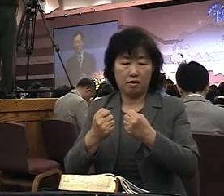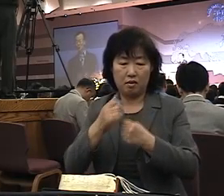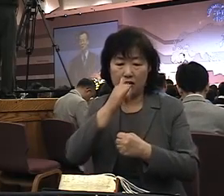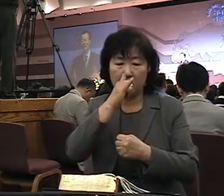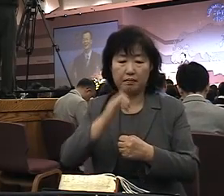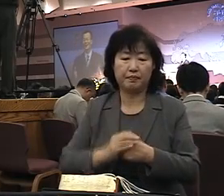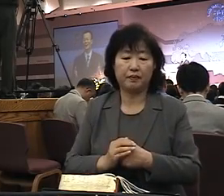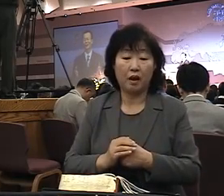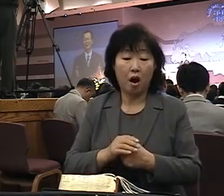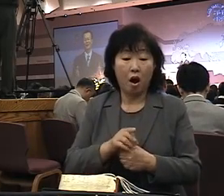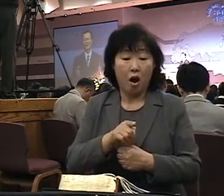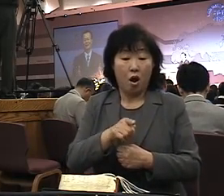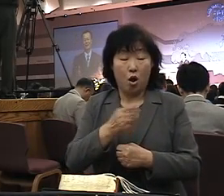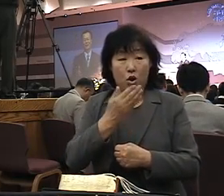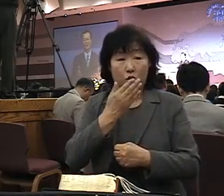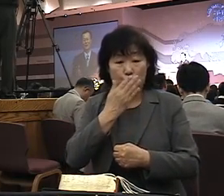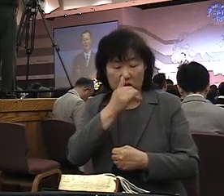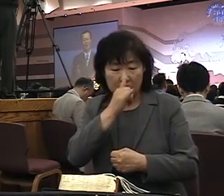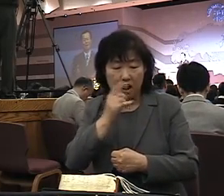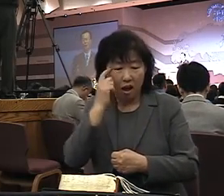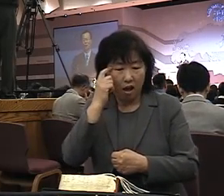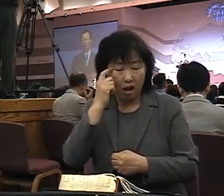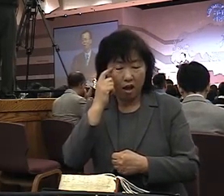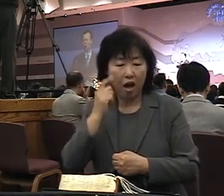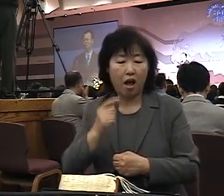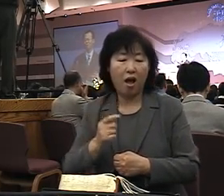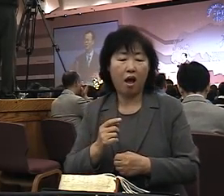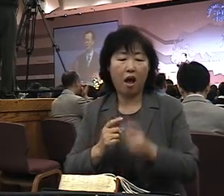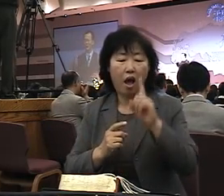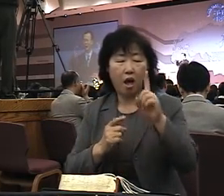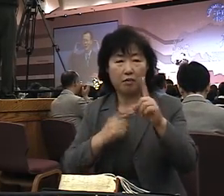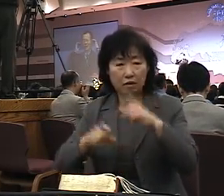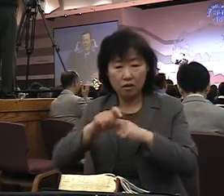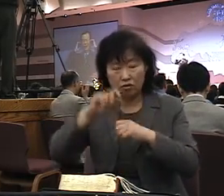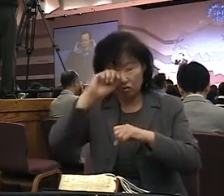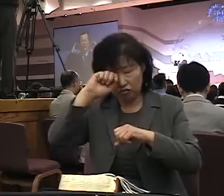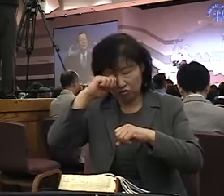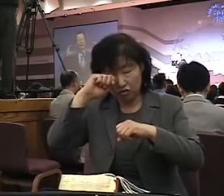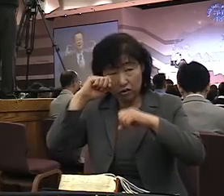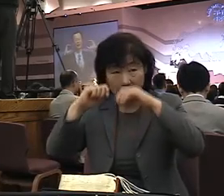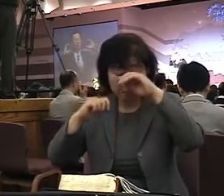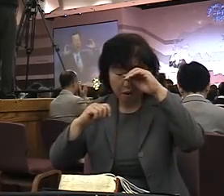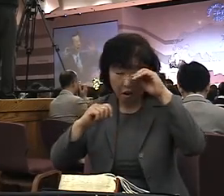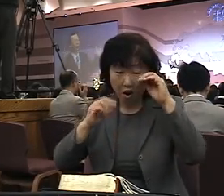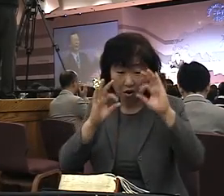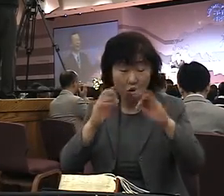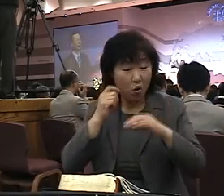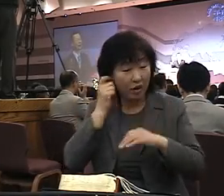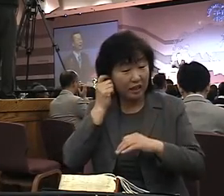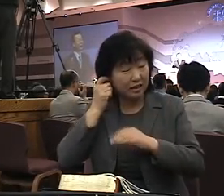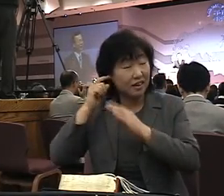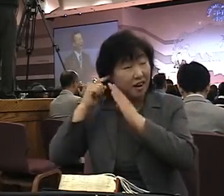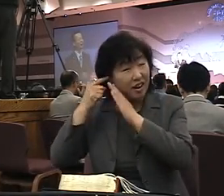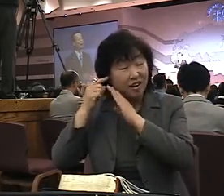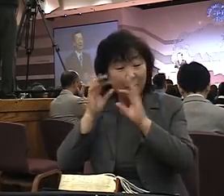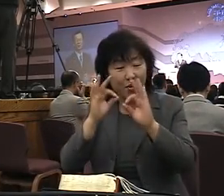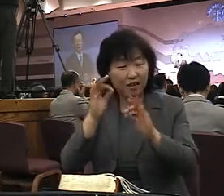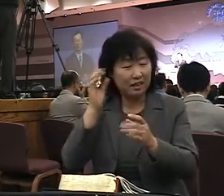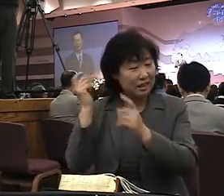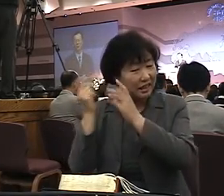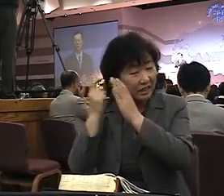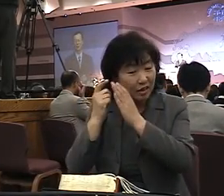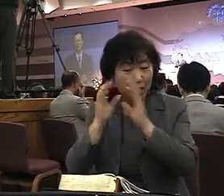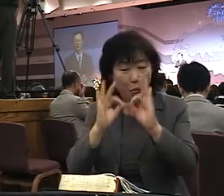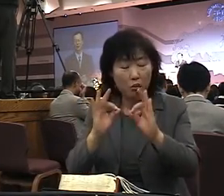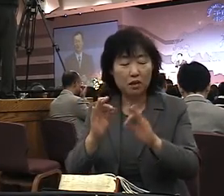아니, 이럴 수가 있나 하고 한 번 더 눈을 비비고 귀를 파고해서 들어보고자 하는